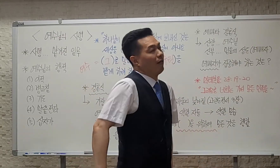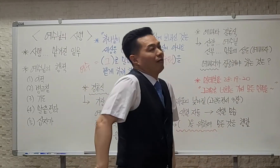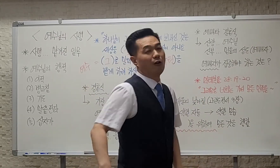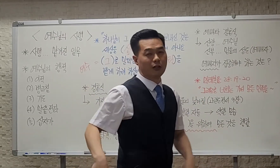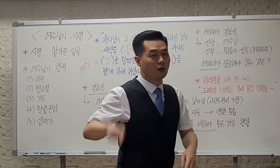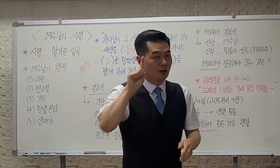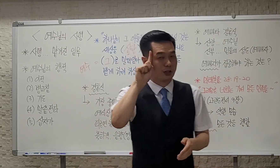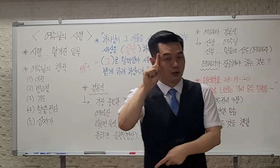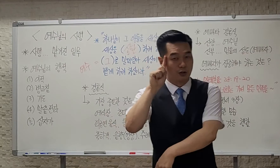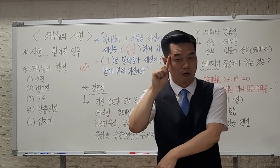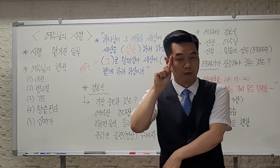이거 신경 써요.